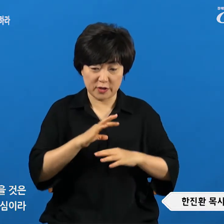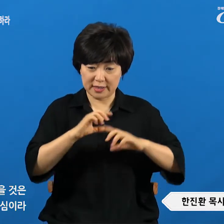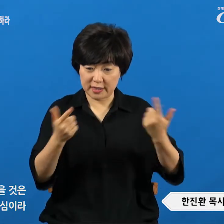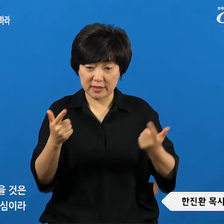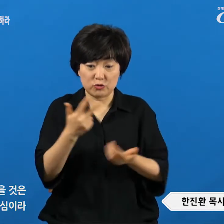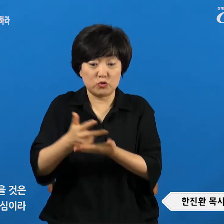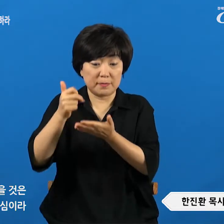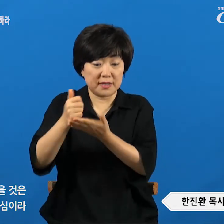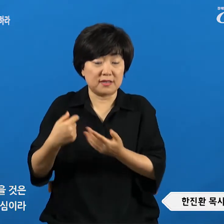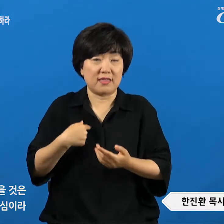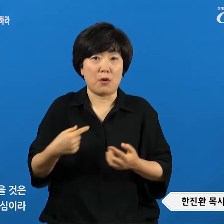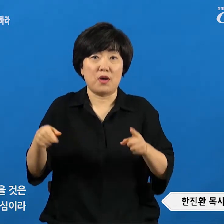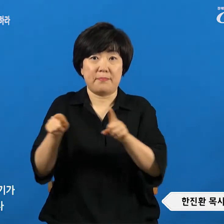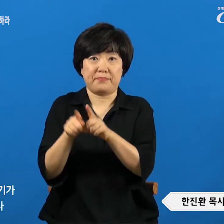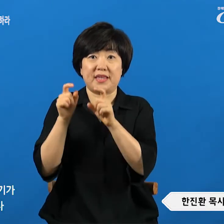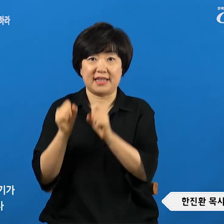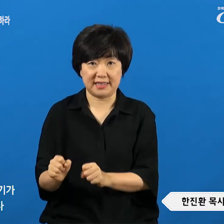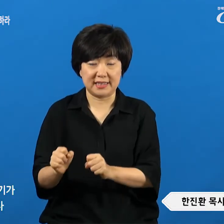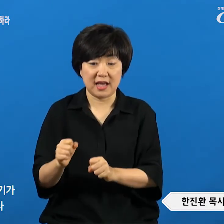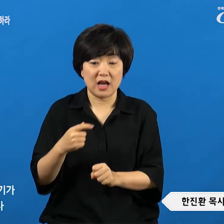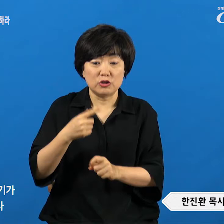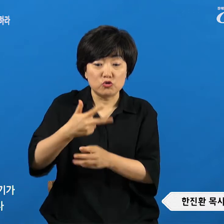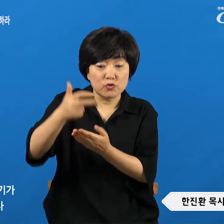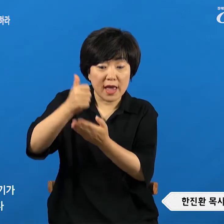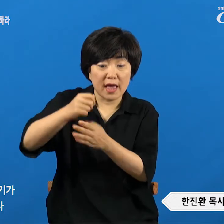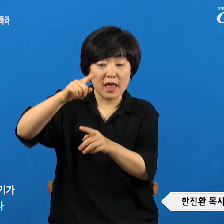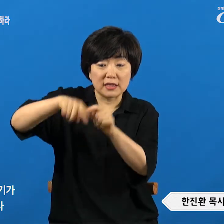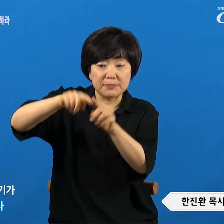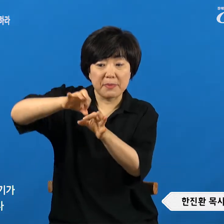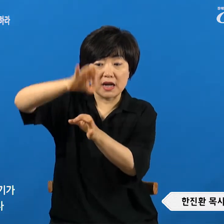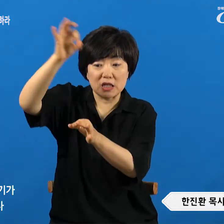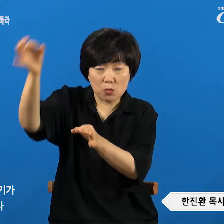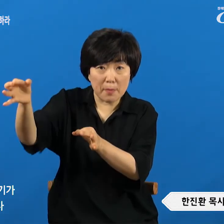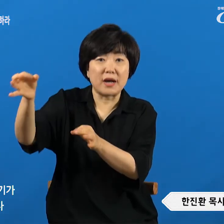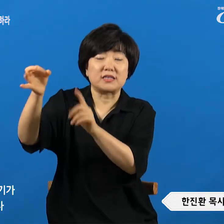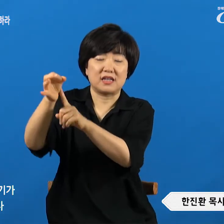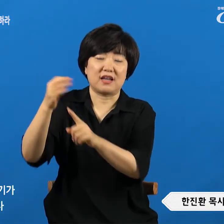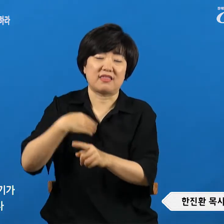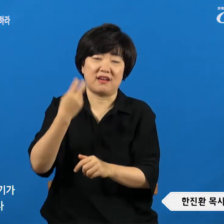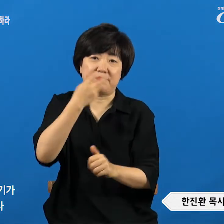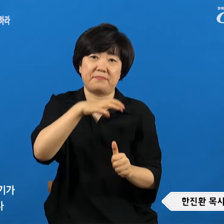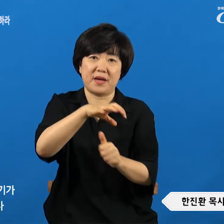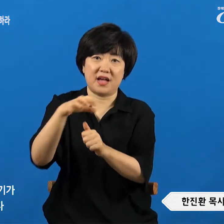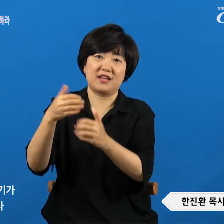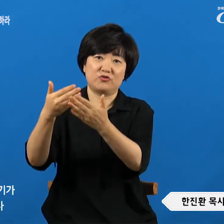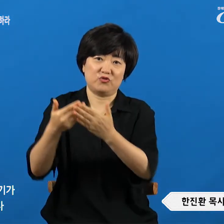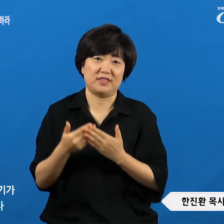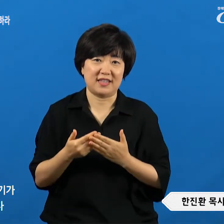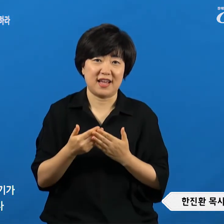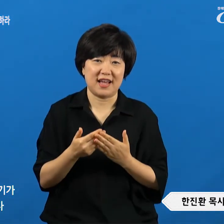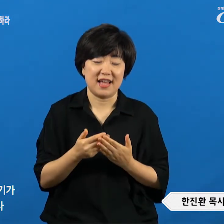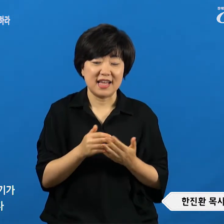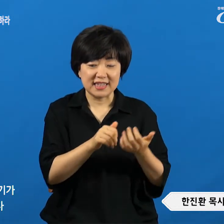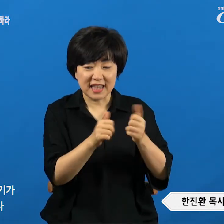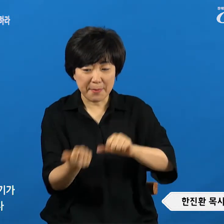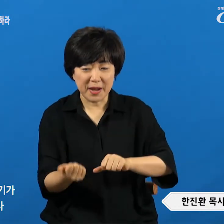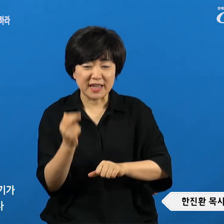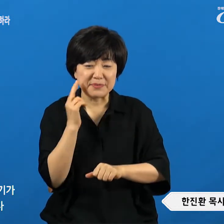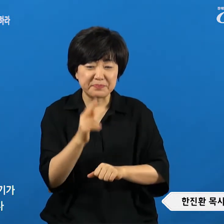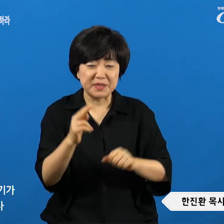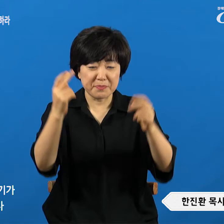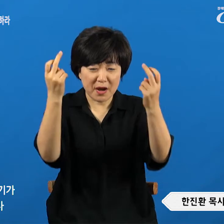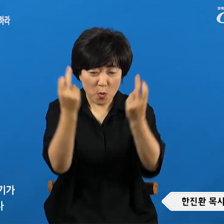주께서 나와 함께 하심이라. 주의 지팡이와 막대기가 나를 안위하시나이다. 사망의 음침한